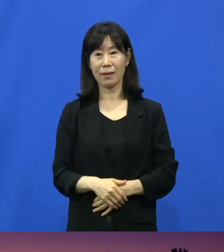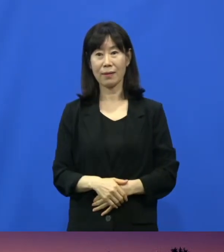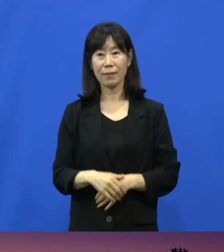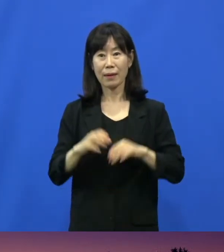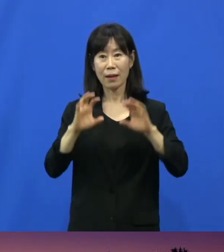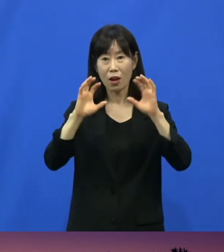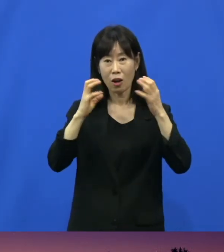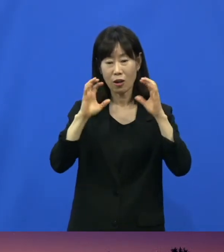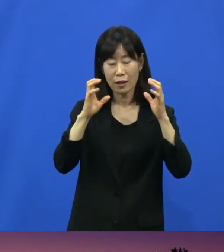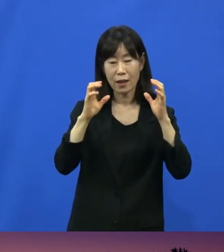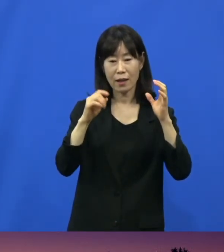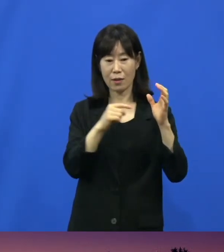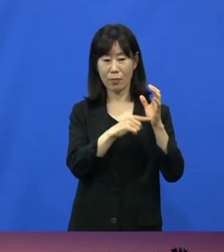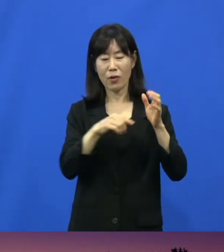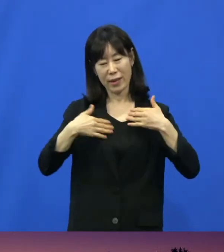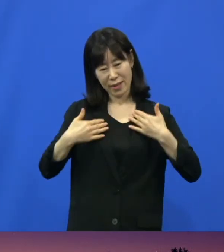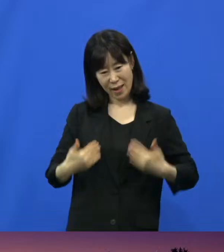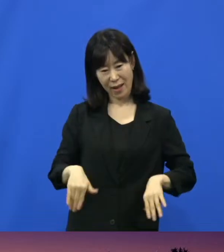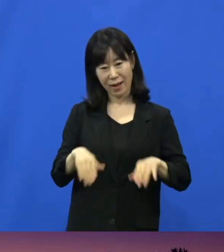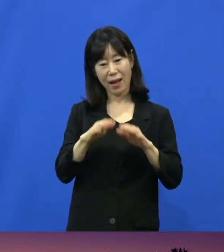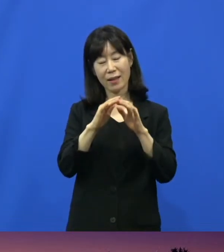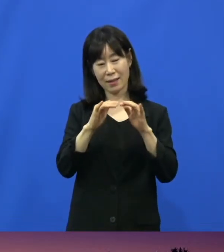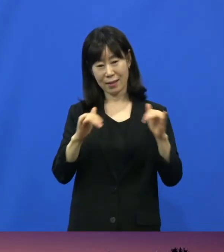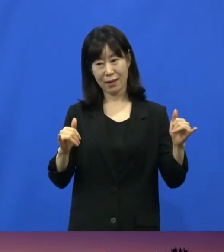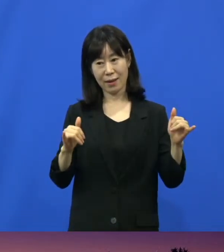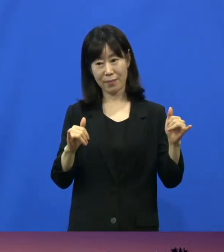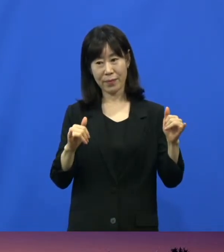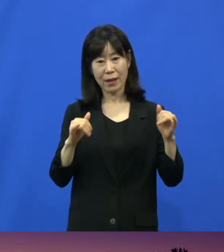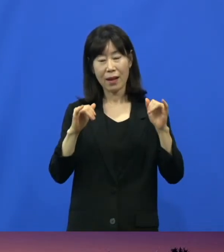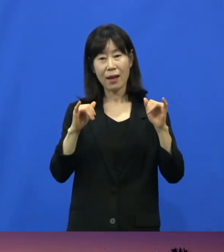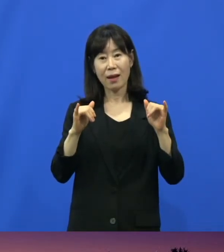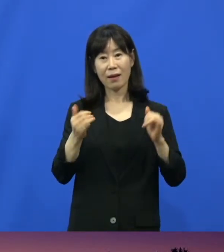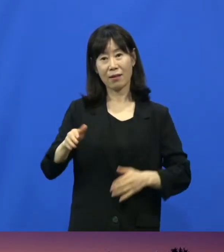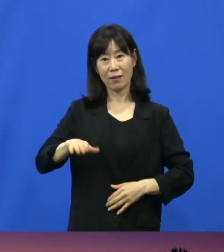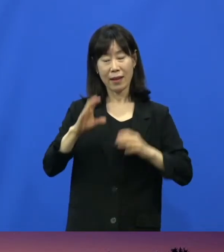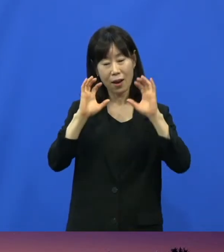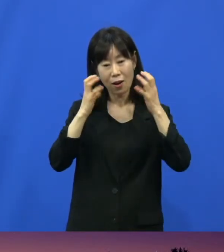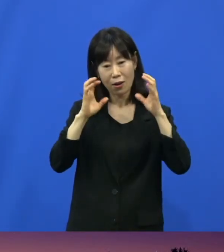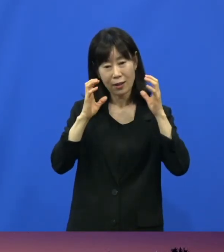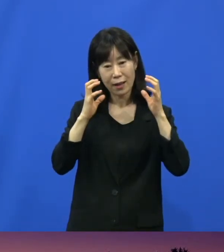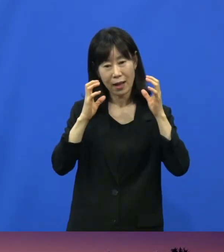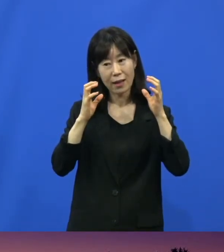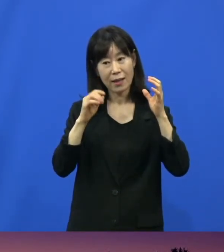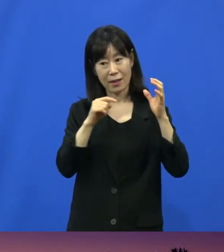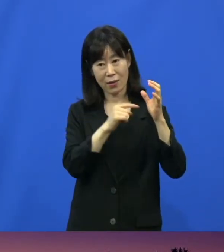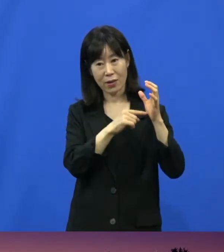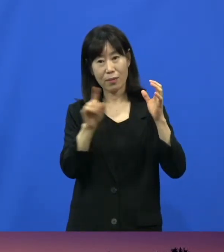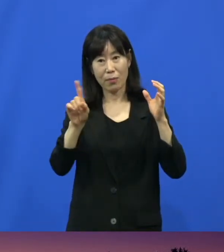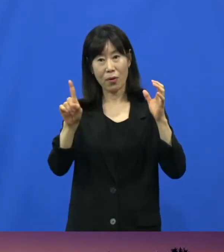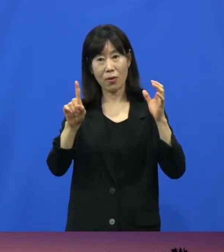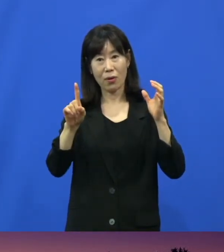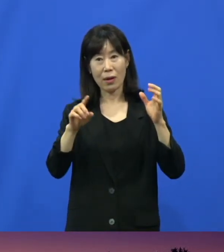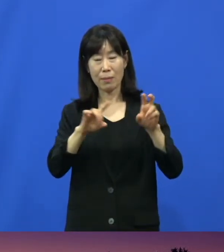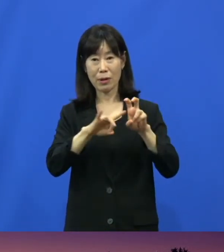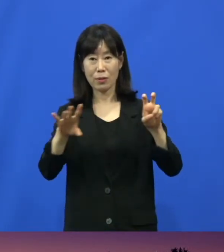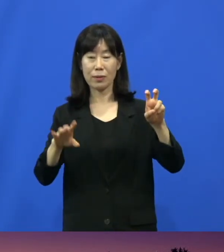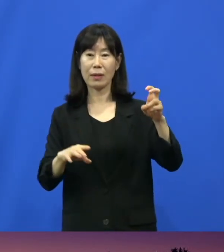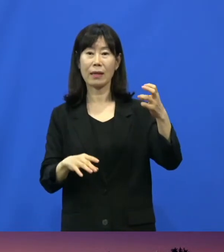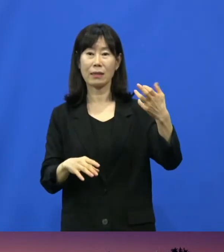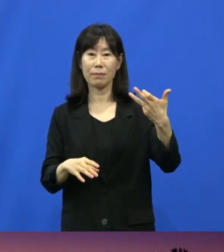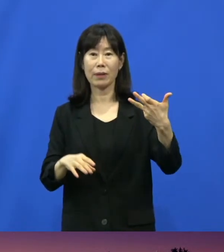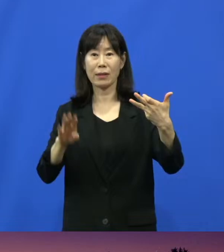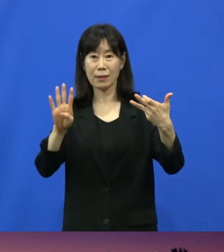어린아이를 주로 미숙한 존재로 취급하는데요. 그러나 여기서 어린아이는 무엇을 강조합니까? 그것이 마태복음 18장 4절에